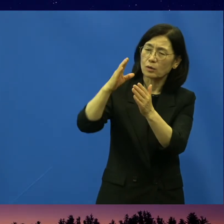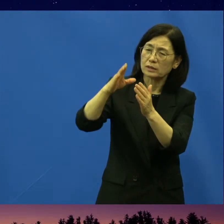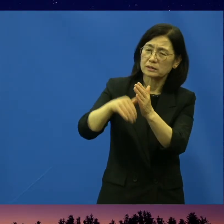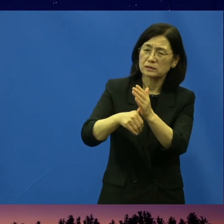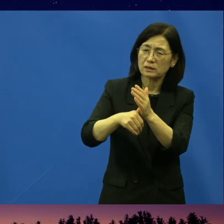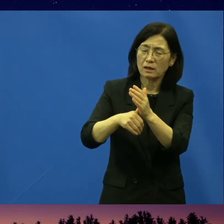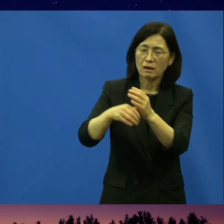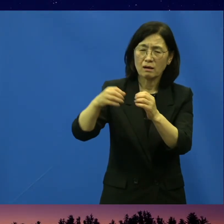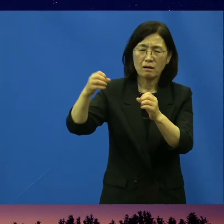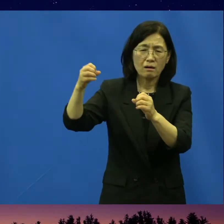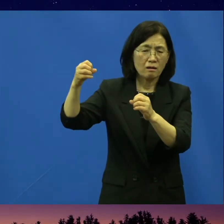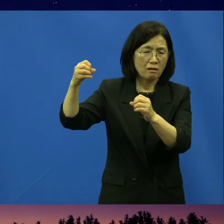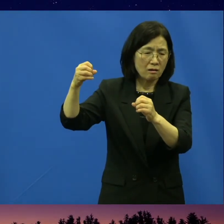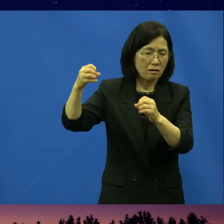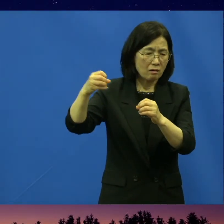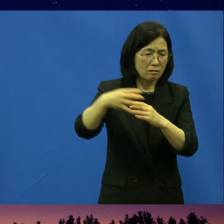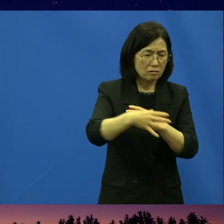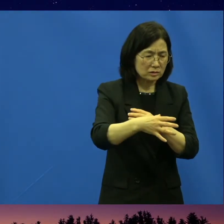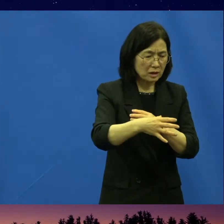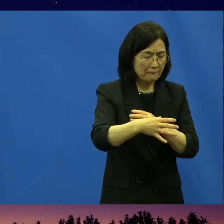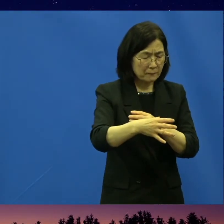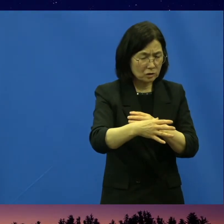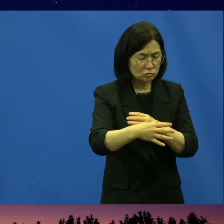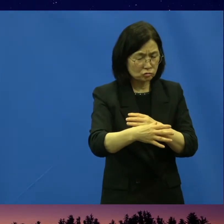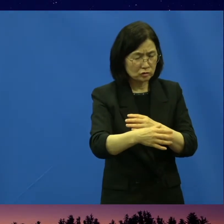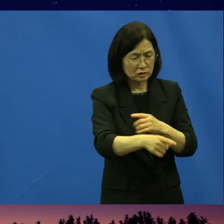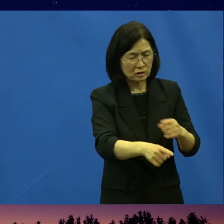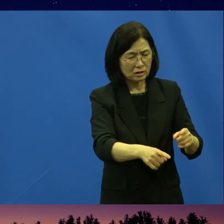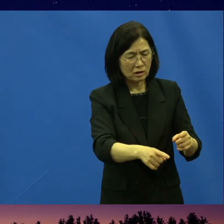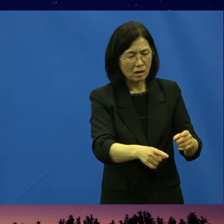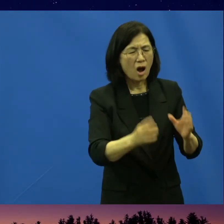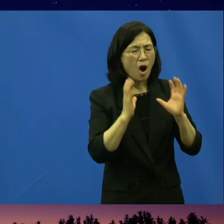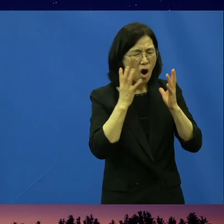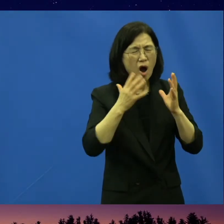응답을 해주기라도 아직 어린 상태.